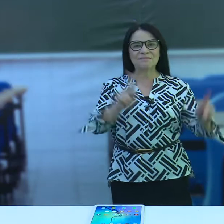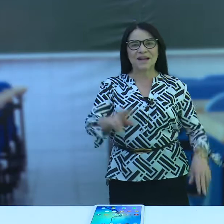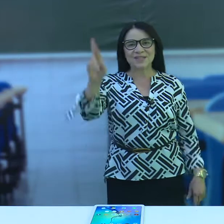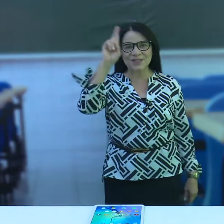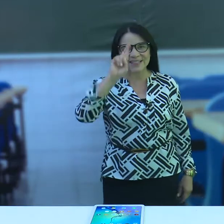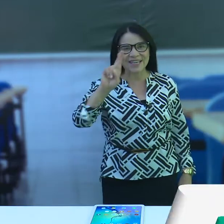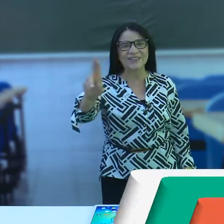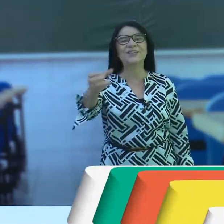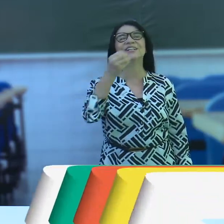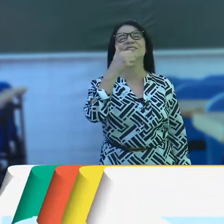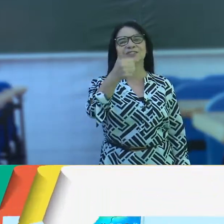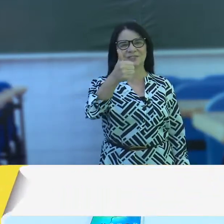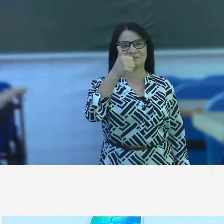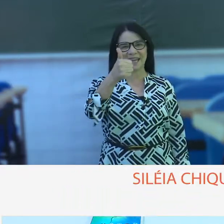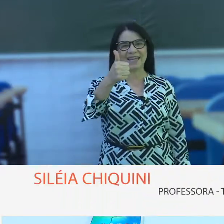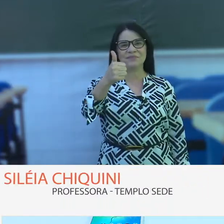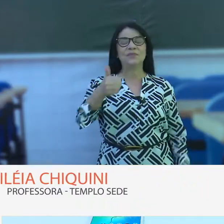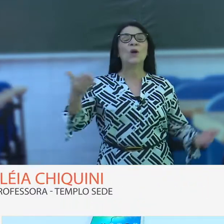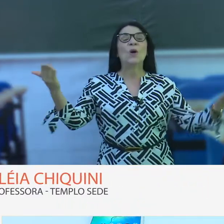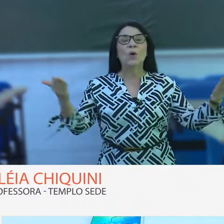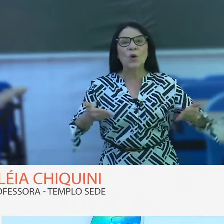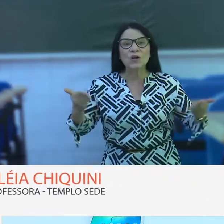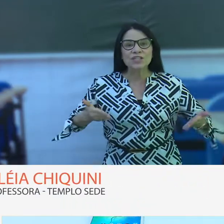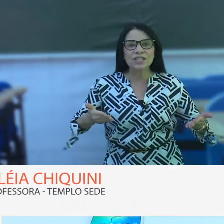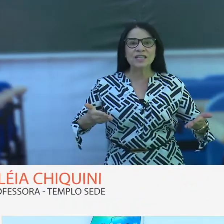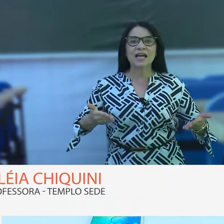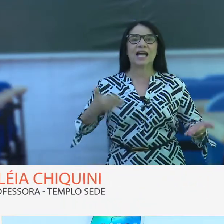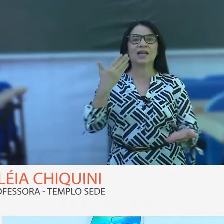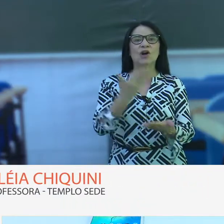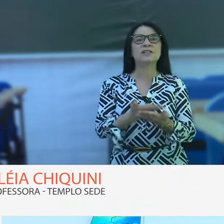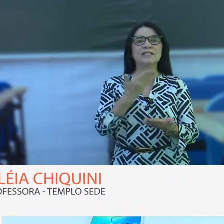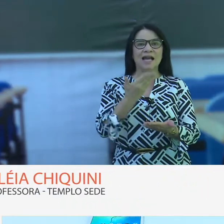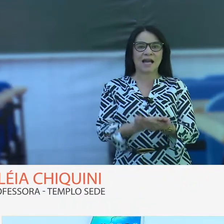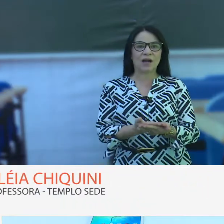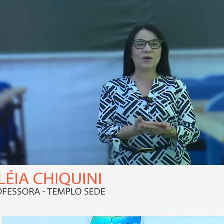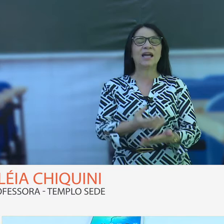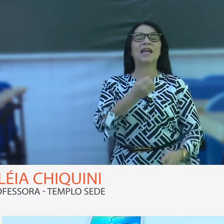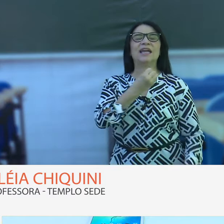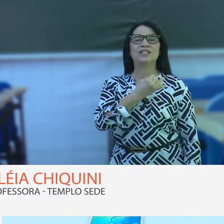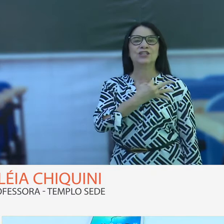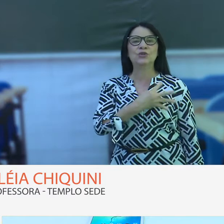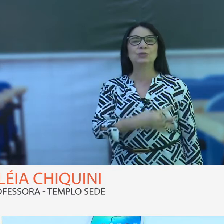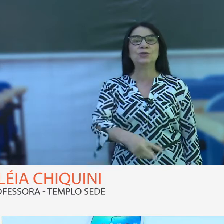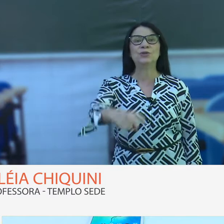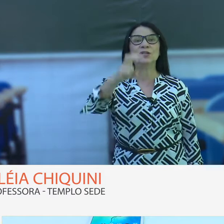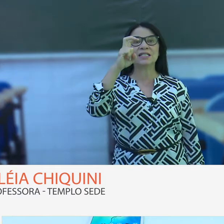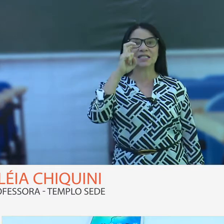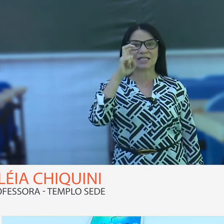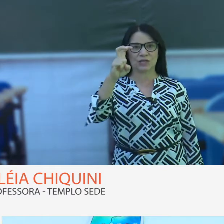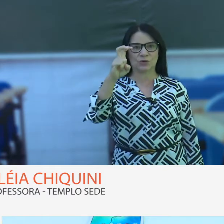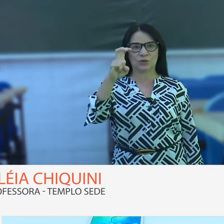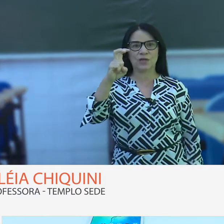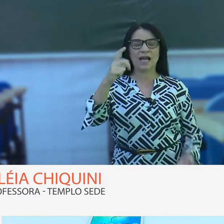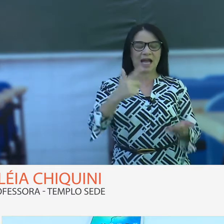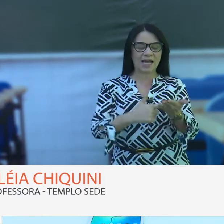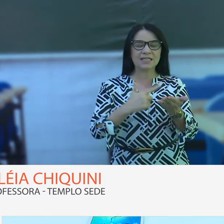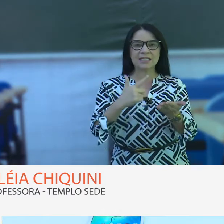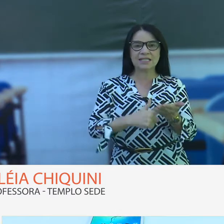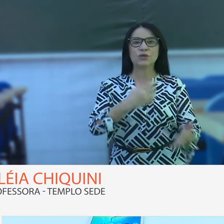A paz do Senhor, tudo bem? Hoje a nossa aula é de número 5, a lição